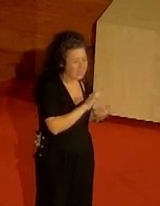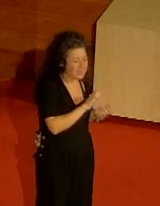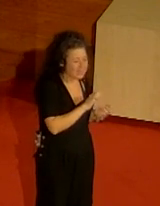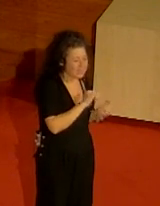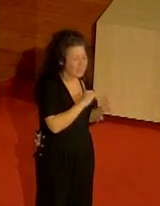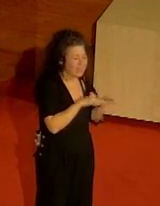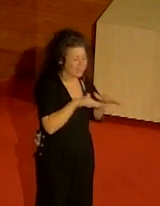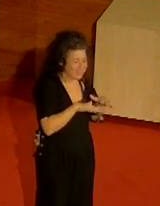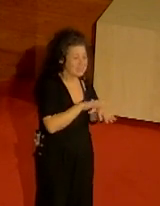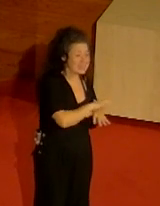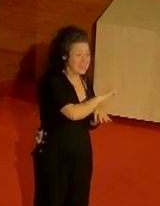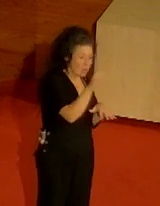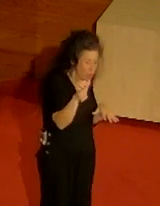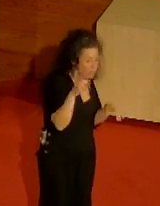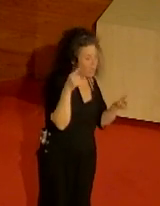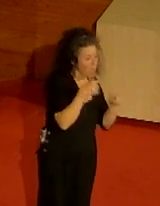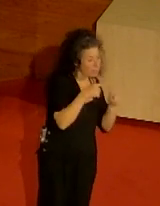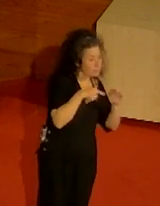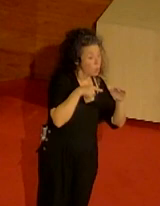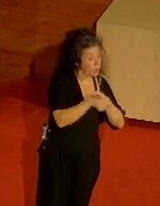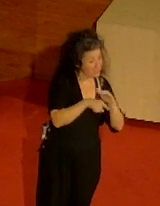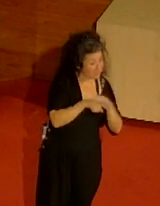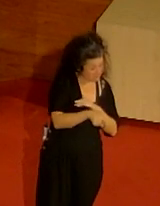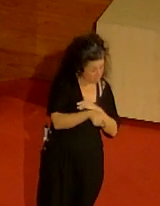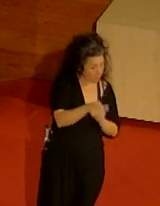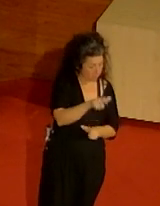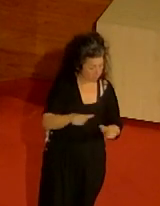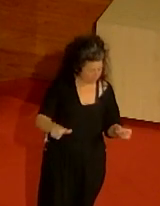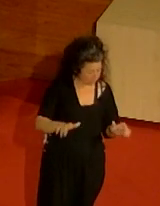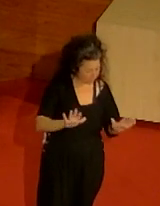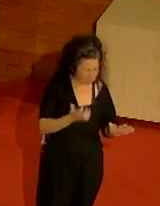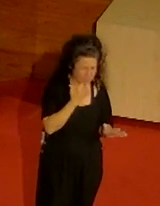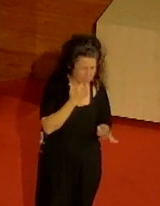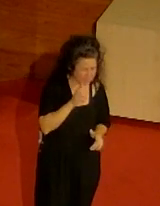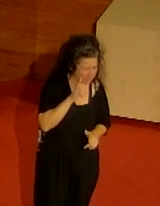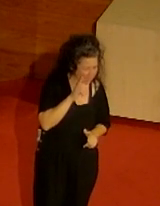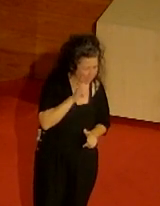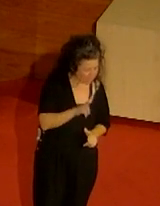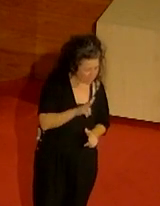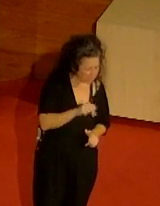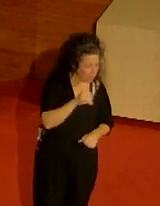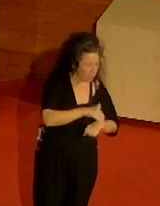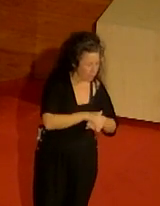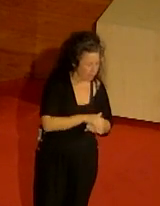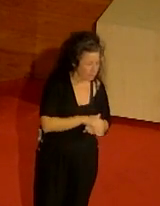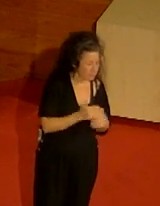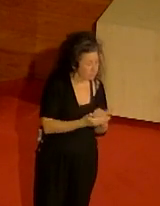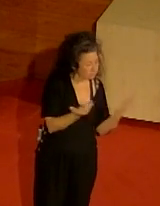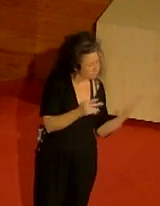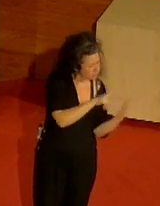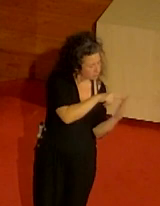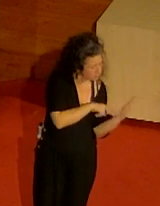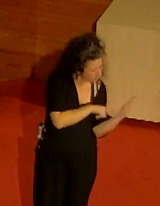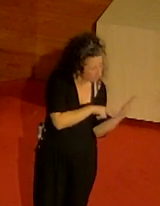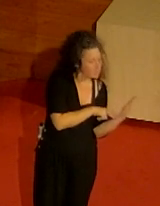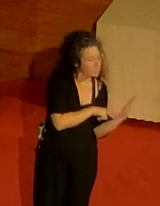de personas, ¿no? Y si lo miráis lingüísticamente, se cumple. Vais a un diario, veis, está, dice, la crisis